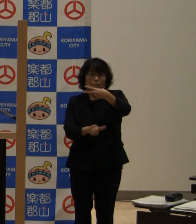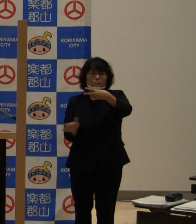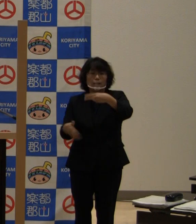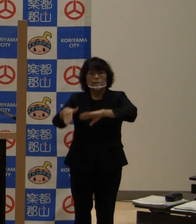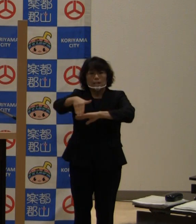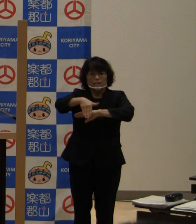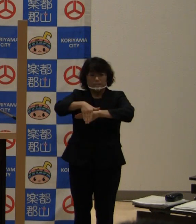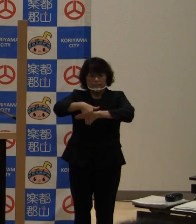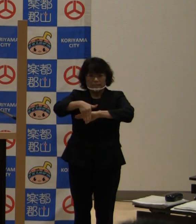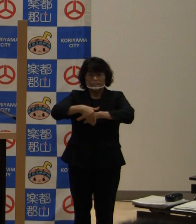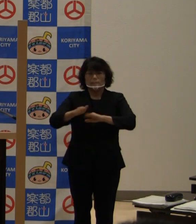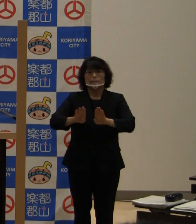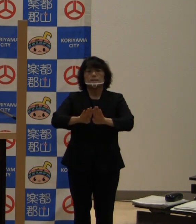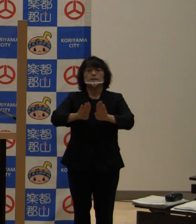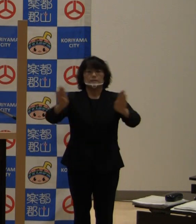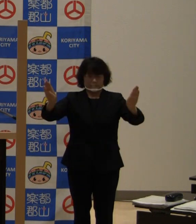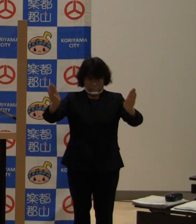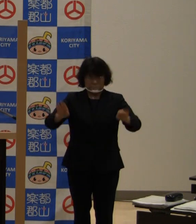よ、